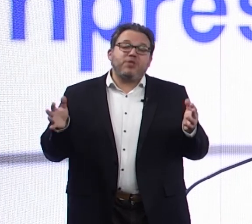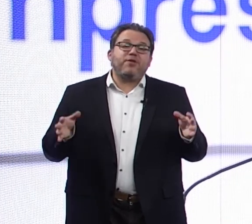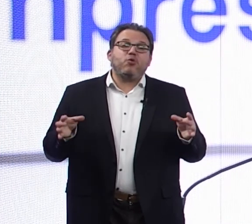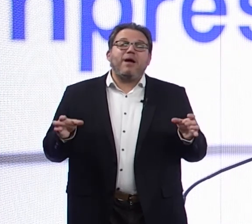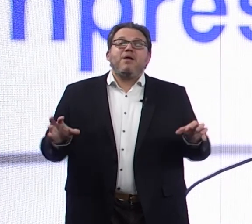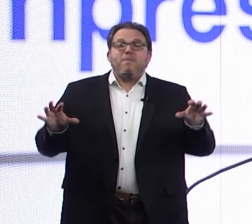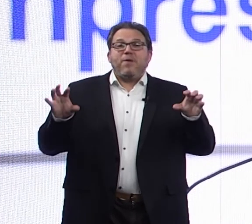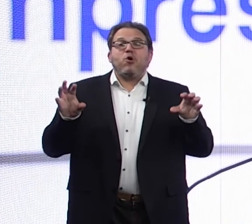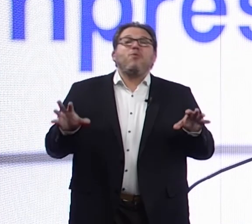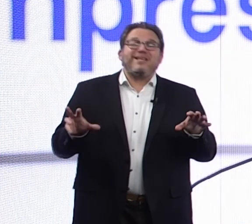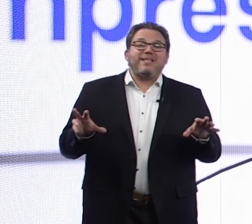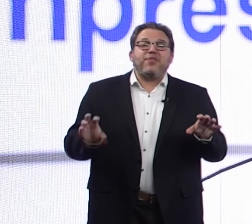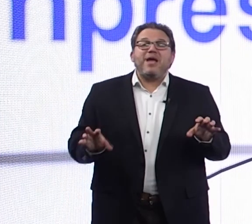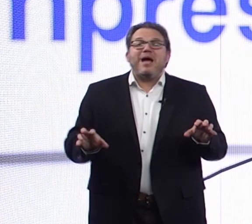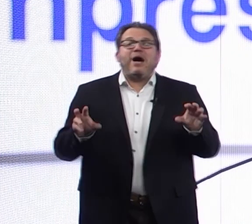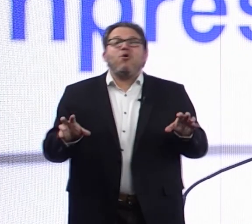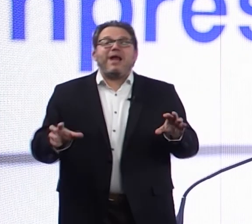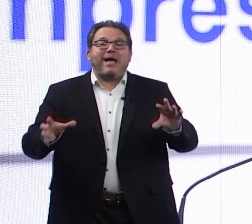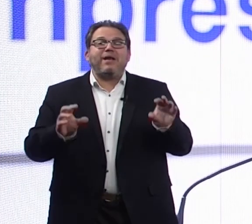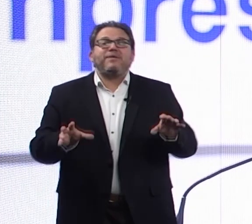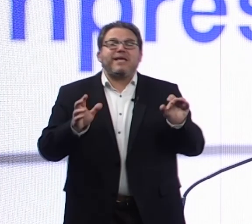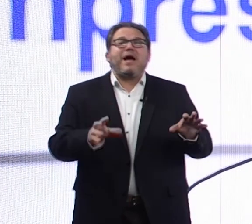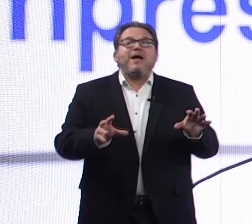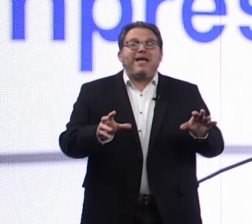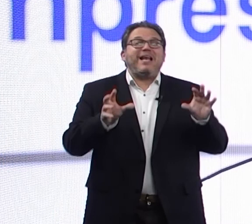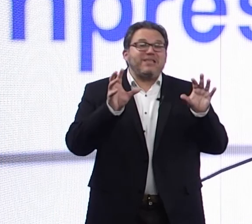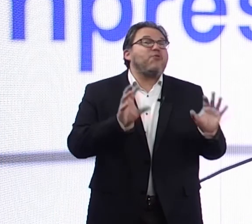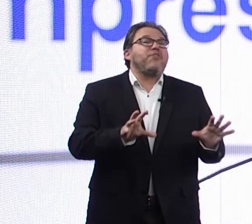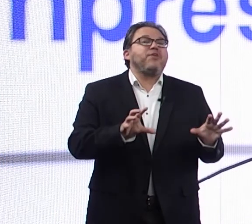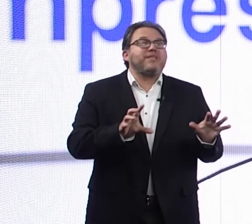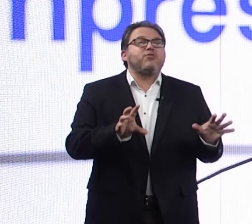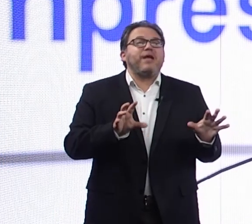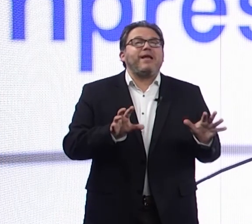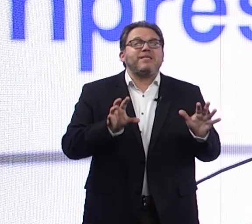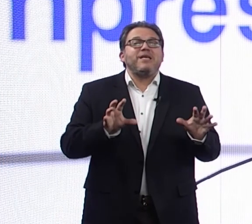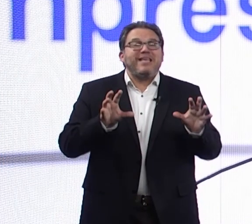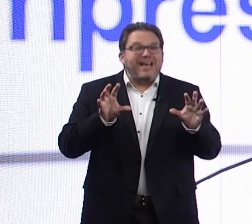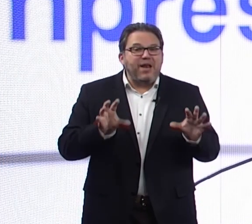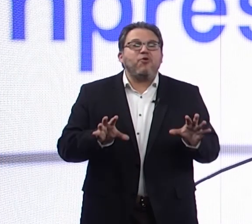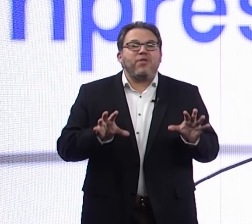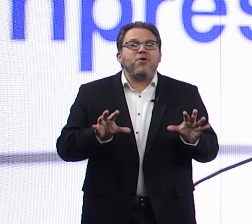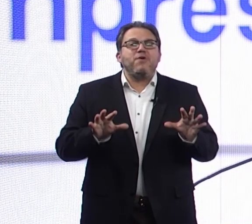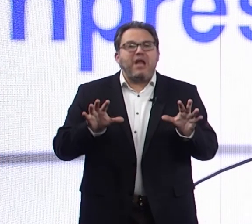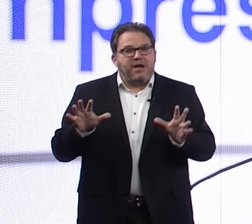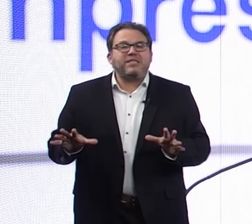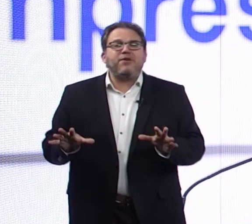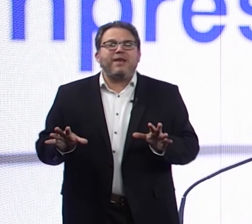retoma pero como les decía ahora la clave estará en las negociaciones sectoriales y en la negociación en el seno de las